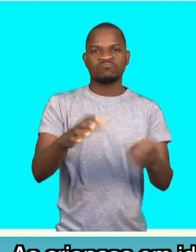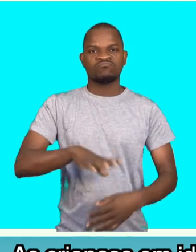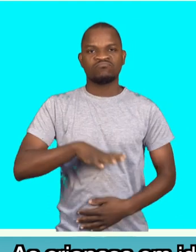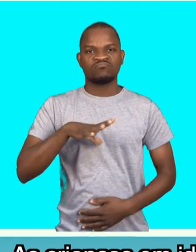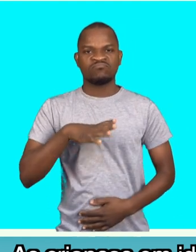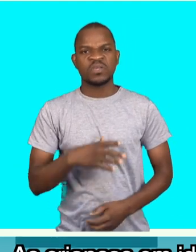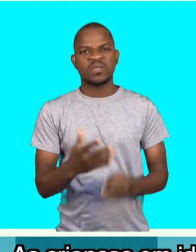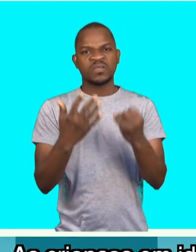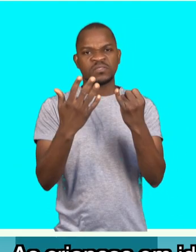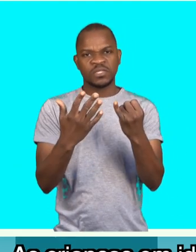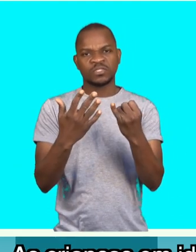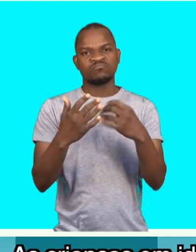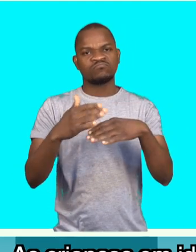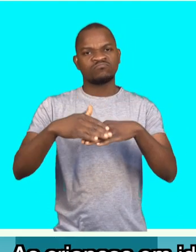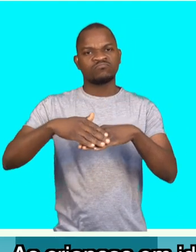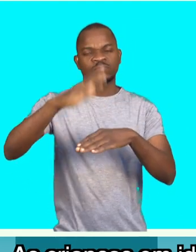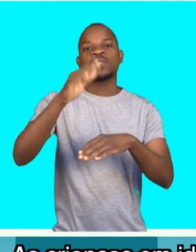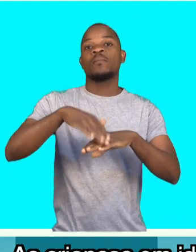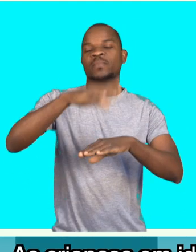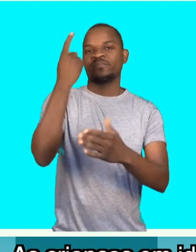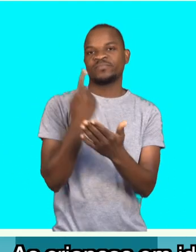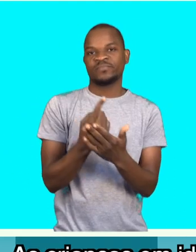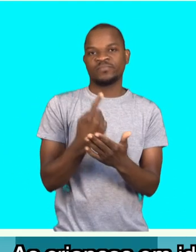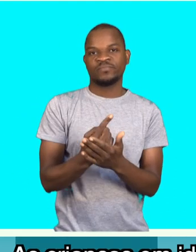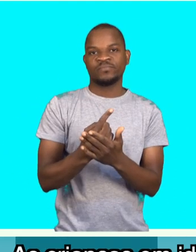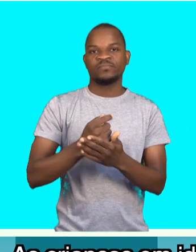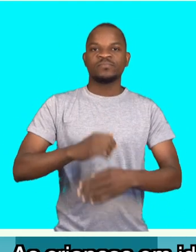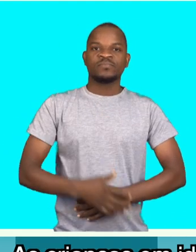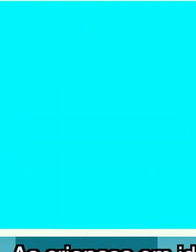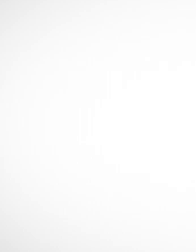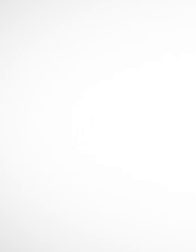crianças em idade escolar são as prioritárias.